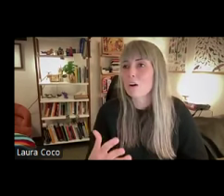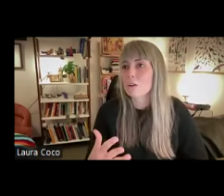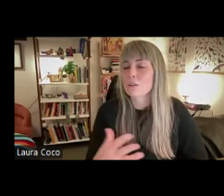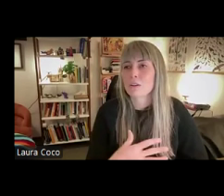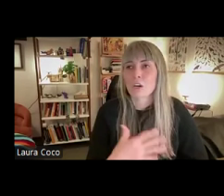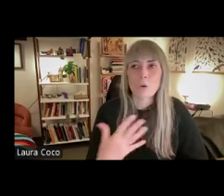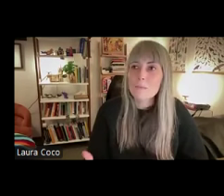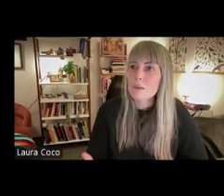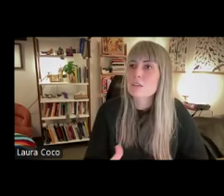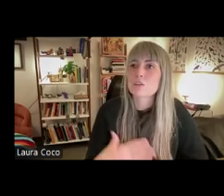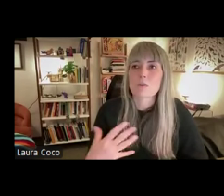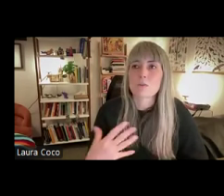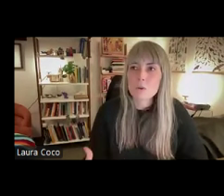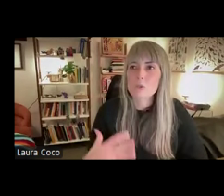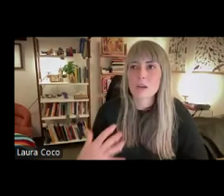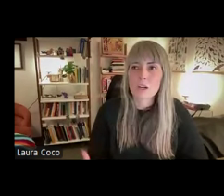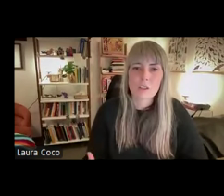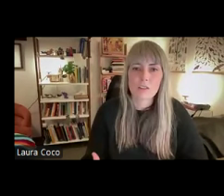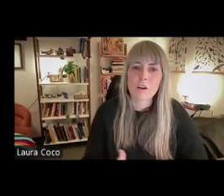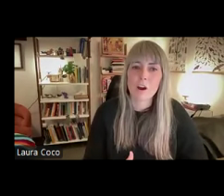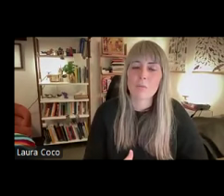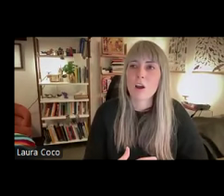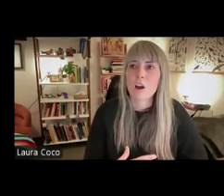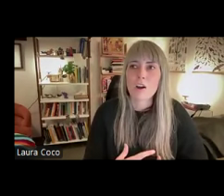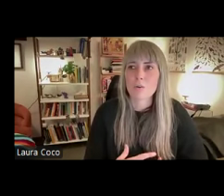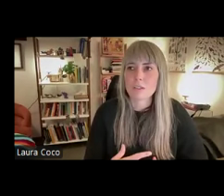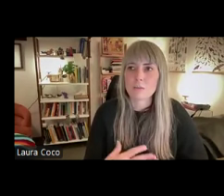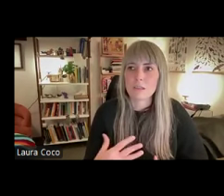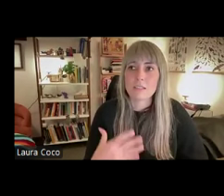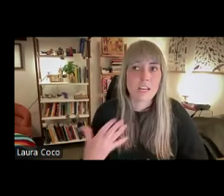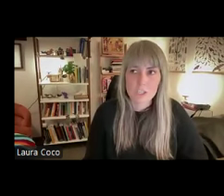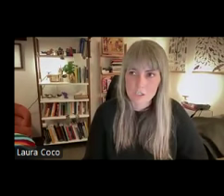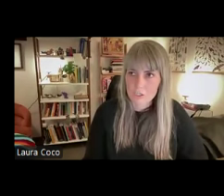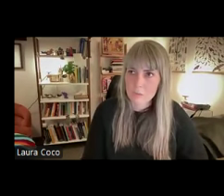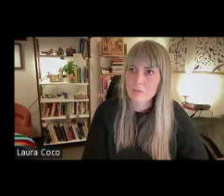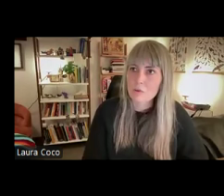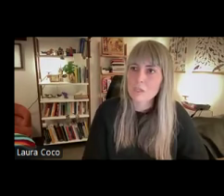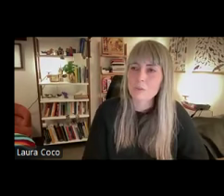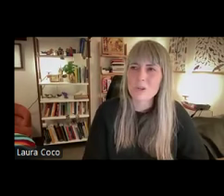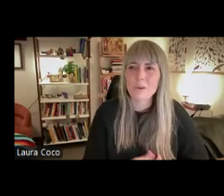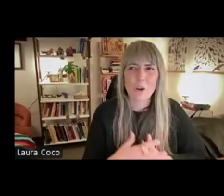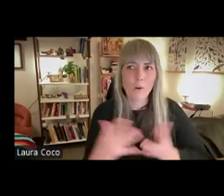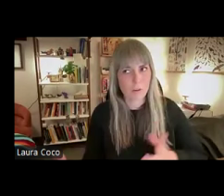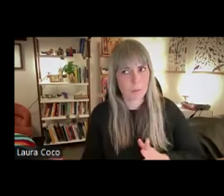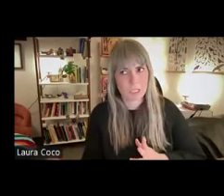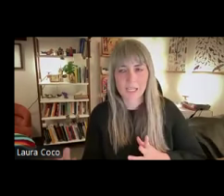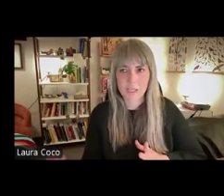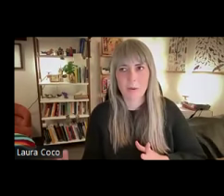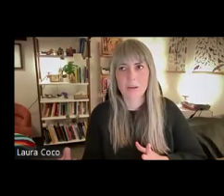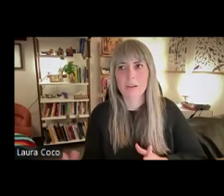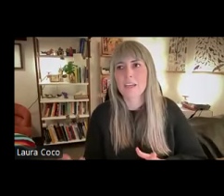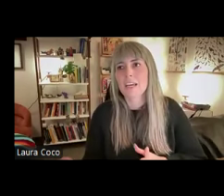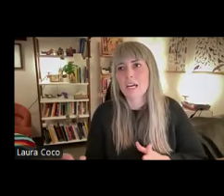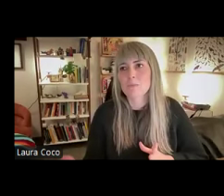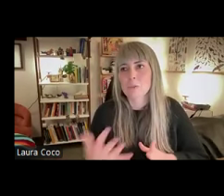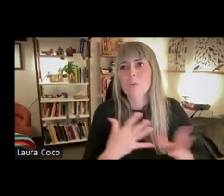ruido not all en las zonas equipment or agrícolas. Como les roles or mostré areas en on el the farm termómetro, no are todas going las to be áreas dangerous in terms van of a ser noise, so we don't want to peligrosas en lo que se overprotect refiere al